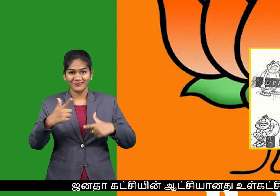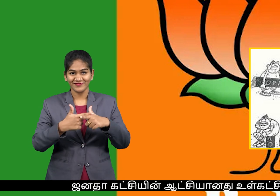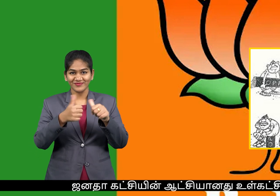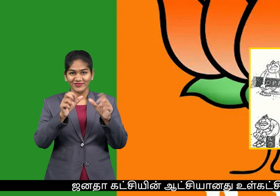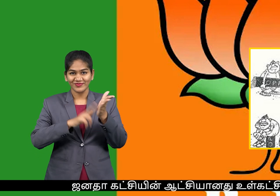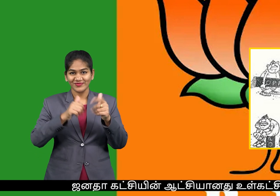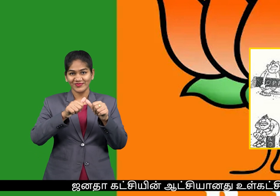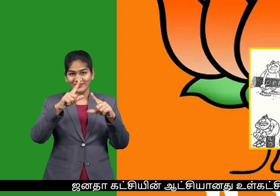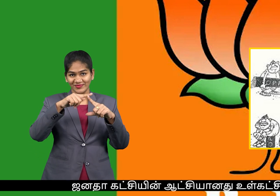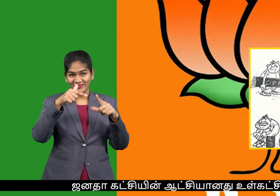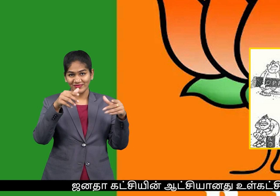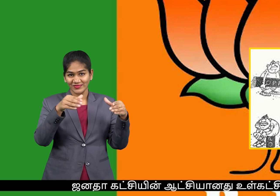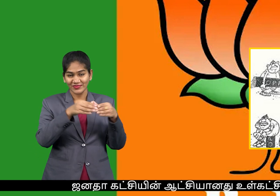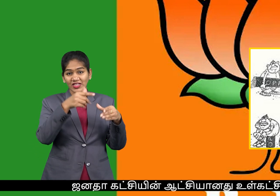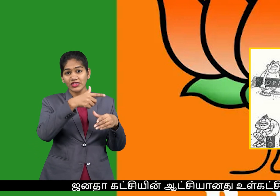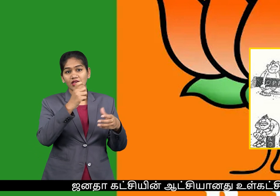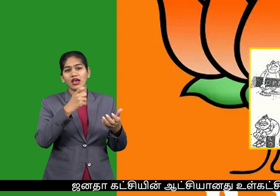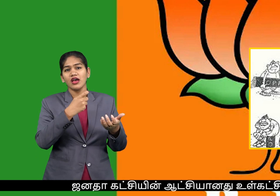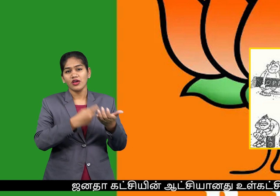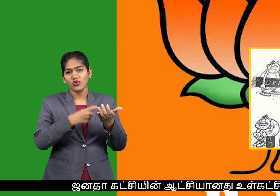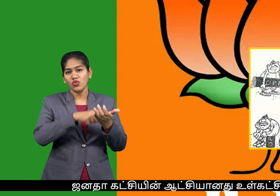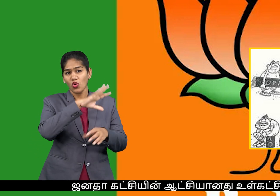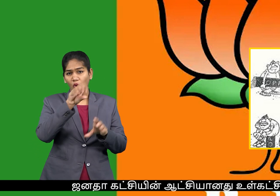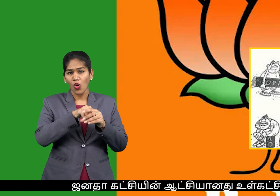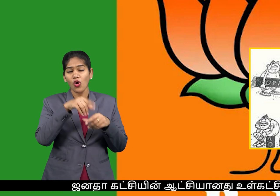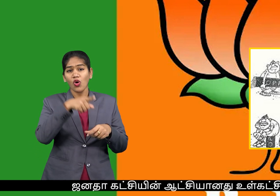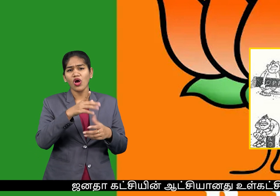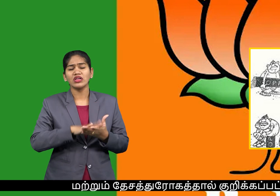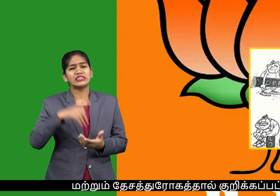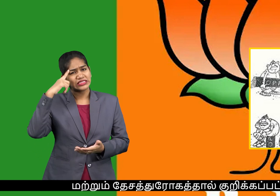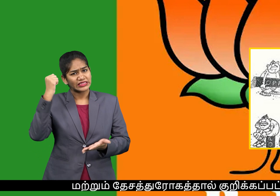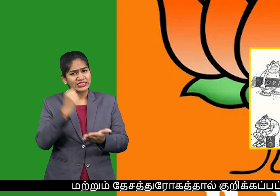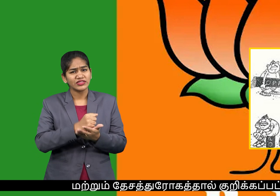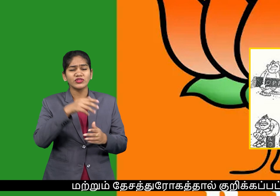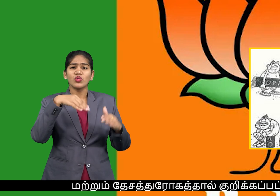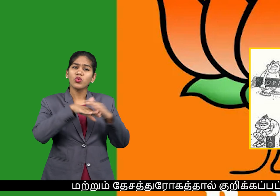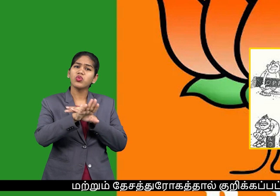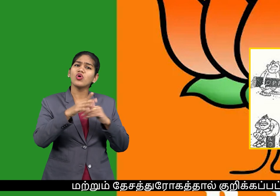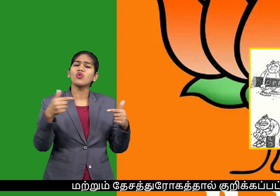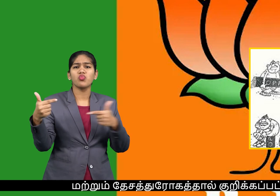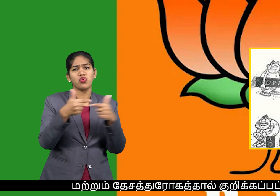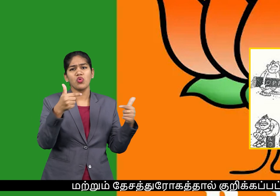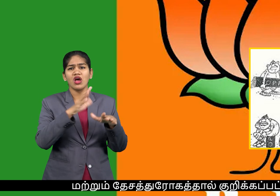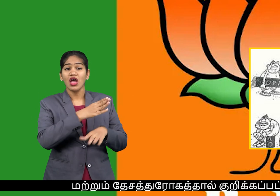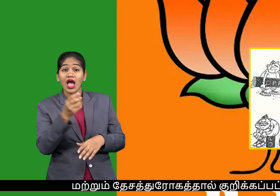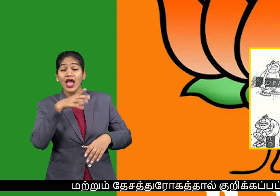ஜனதா கட்சியின் ஆட்சியானது உள்கட்சி மோதல்கள் மற்றும் தேச துரோகத்தால்